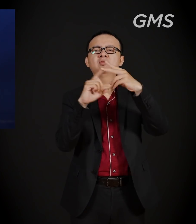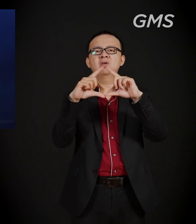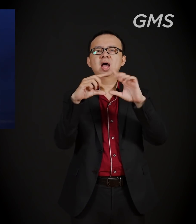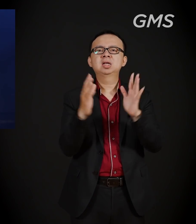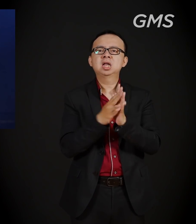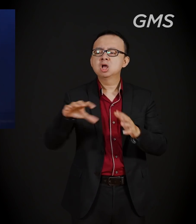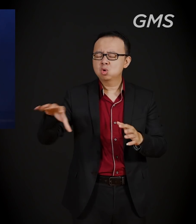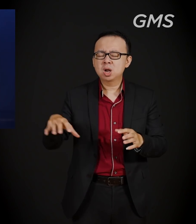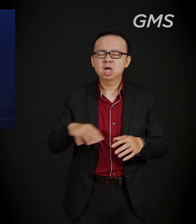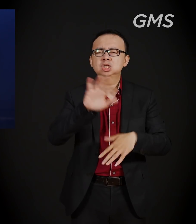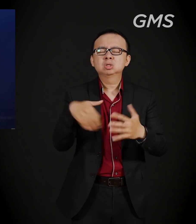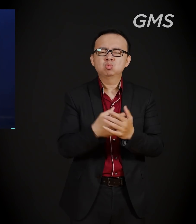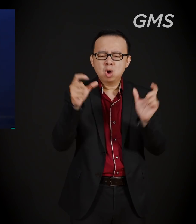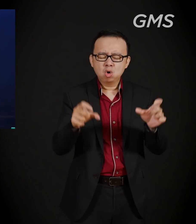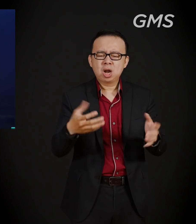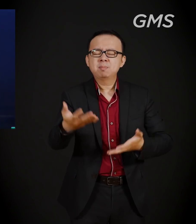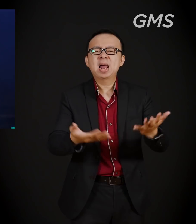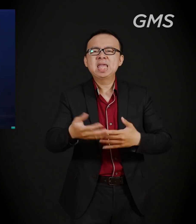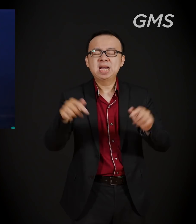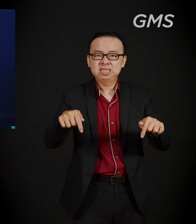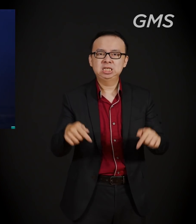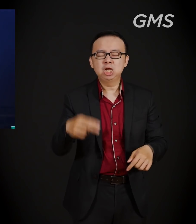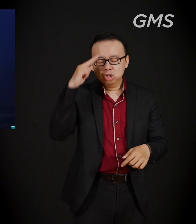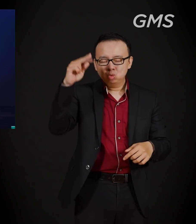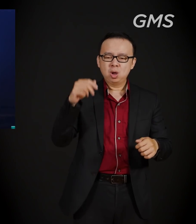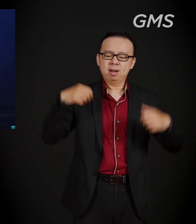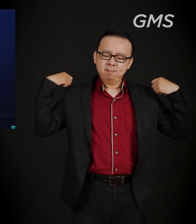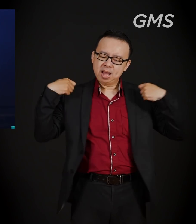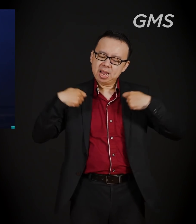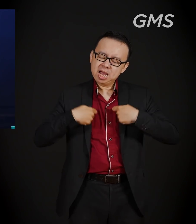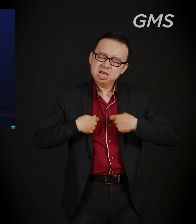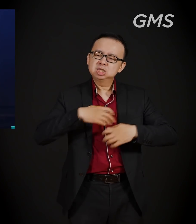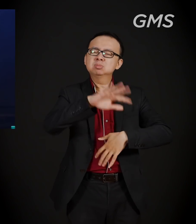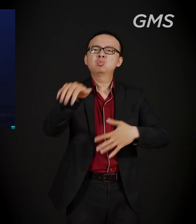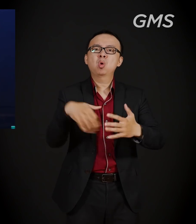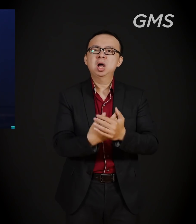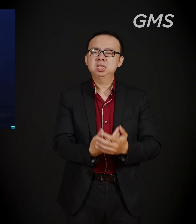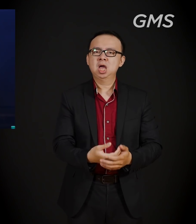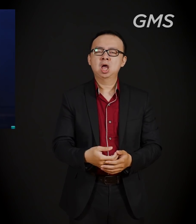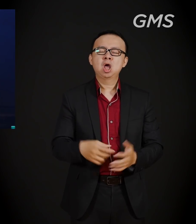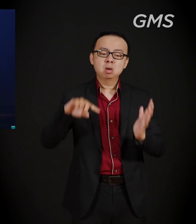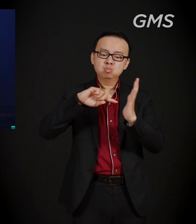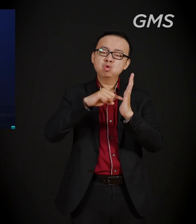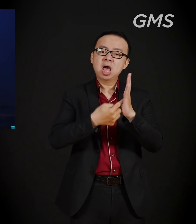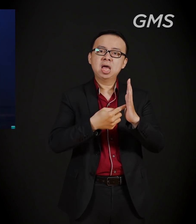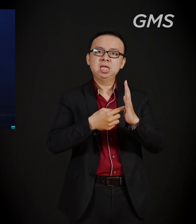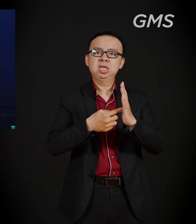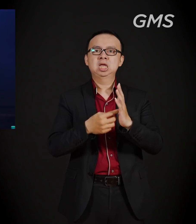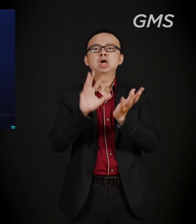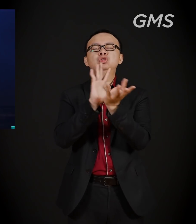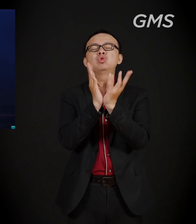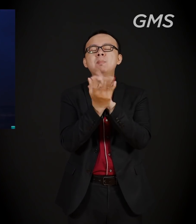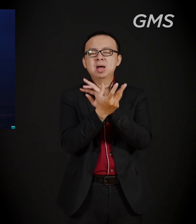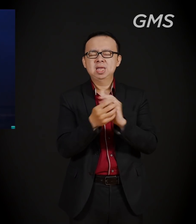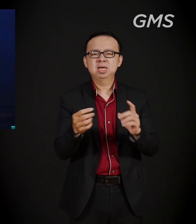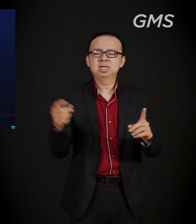ajaib. Dan Tuhan akan pakai terus. Untuk menjadi mercusuar rohani. Mulai dari Surabaya ini terus sampai mana-mana tempat, bahkan